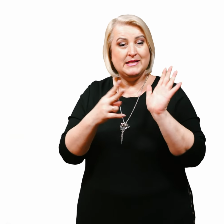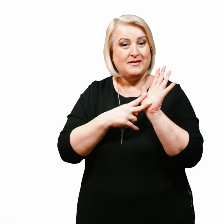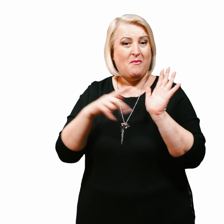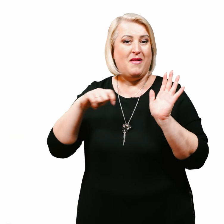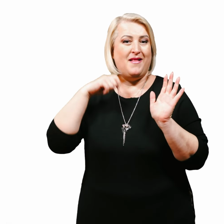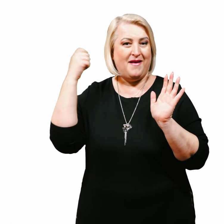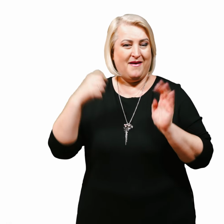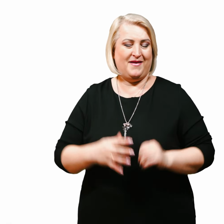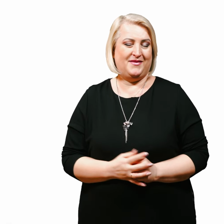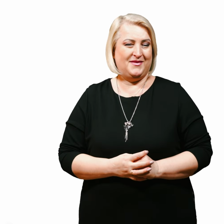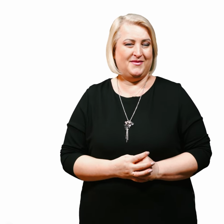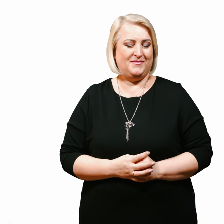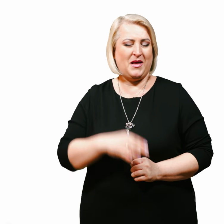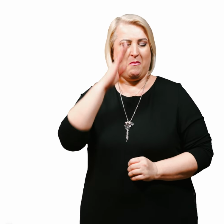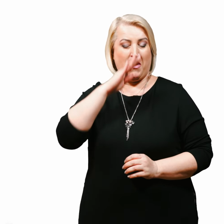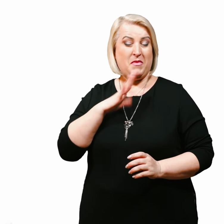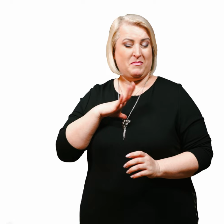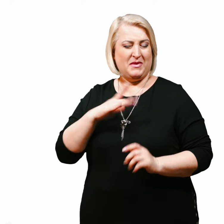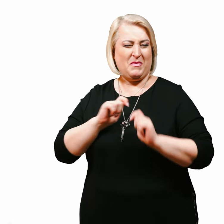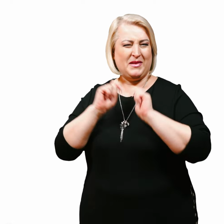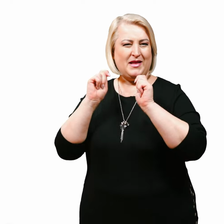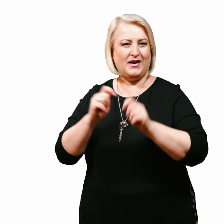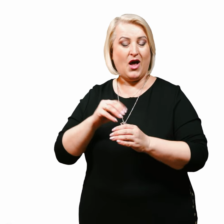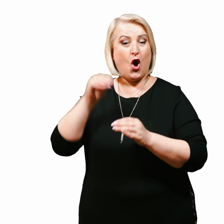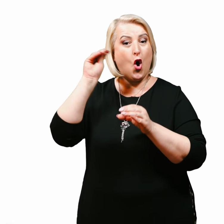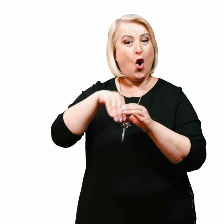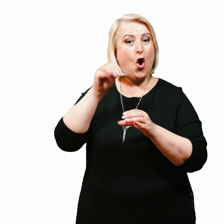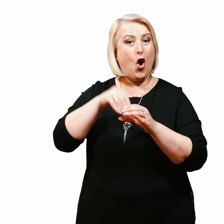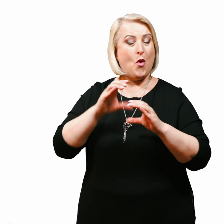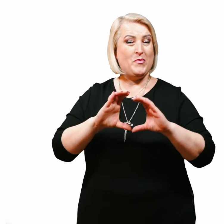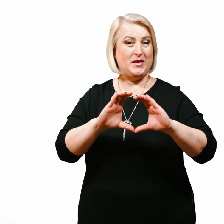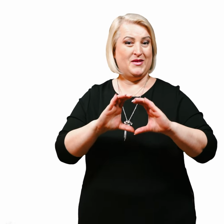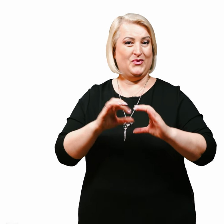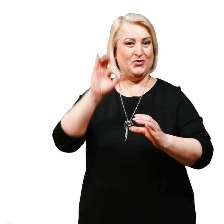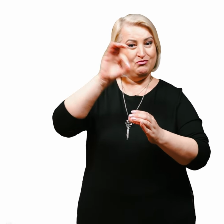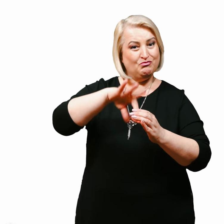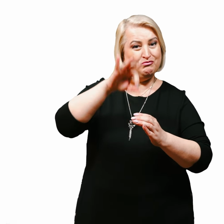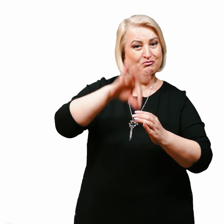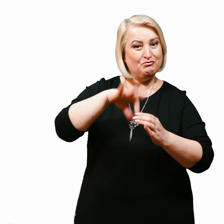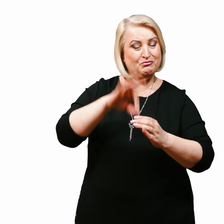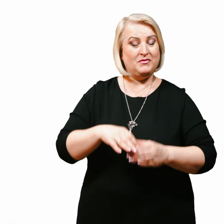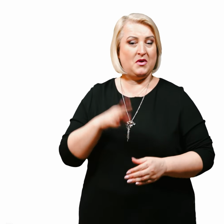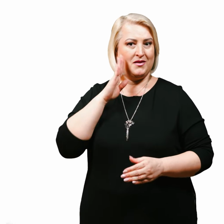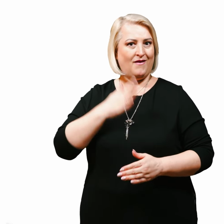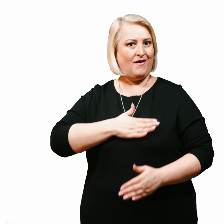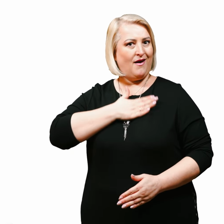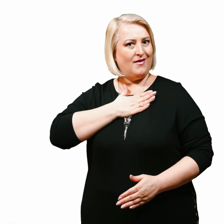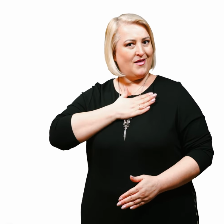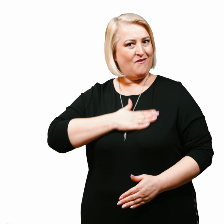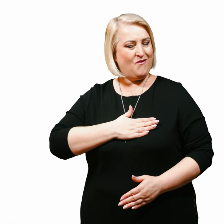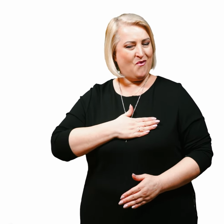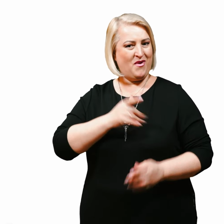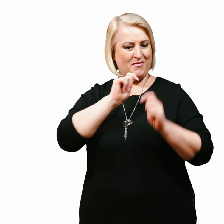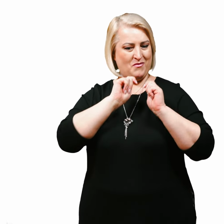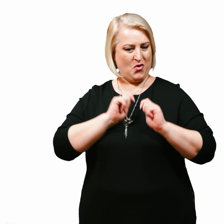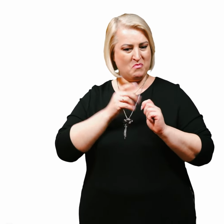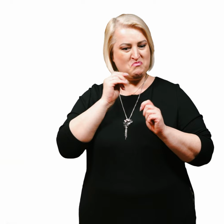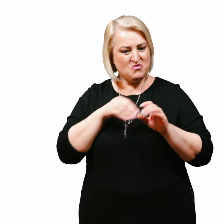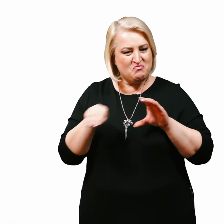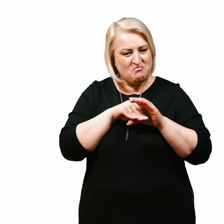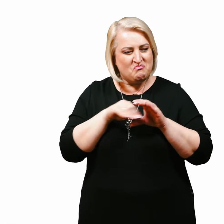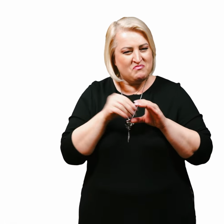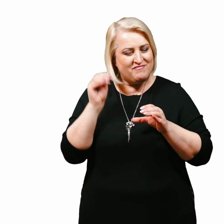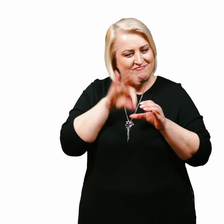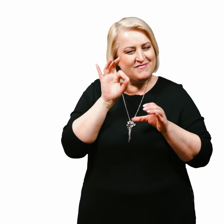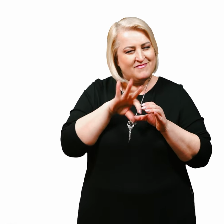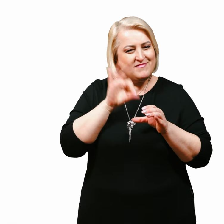день рождения. Папа подарил девочке копилку. Эмили осталась довольна подарком, ведь она смогла сложить в копилку